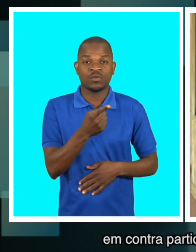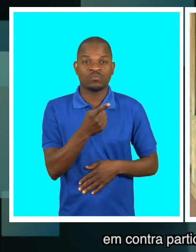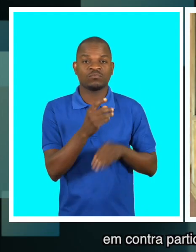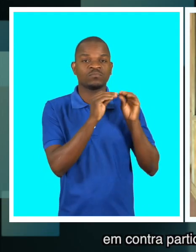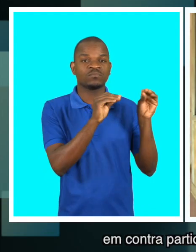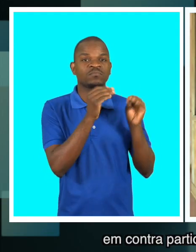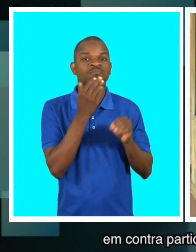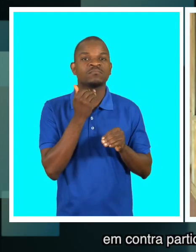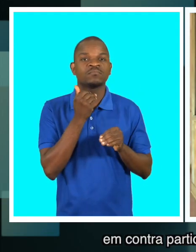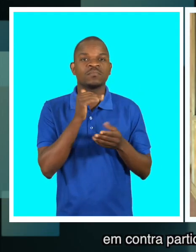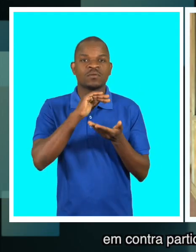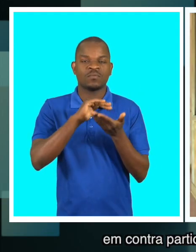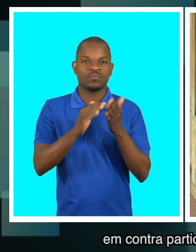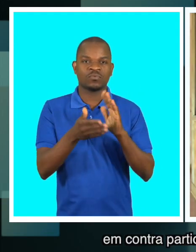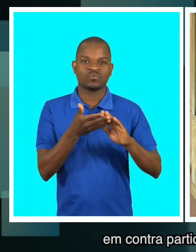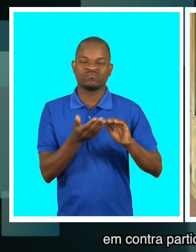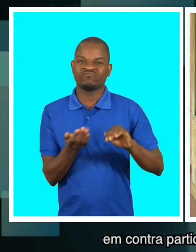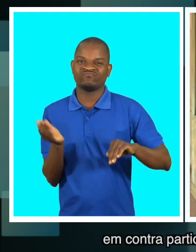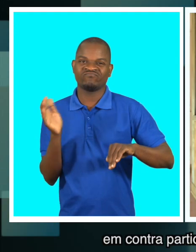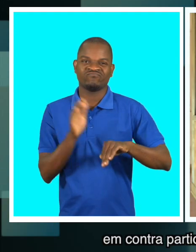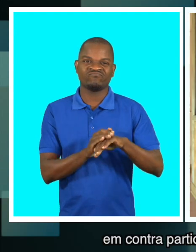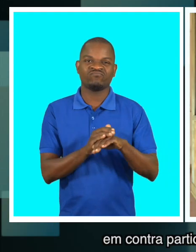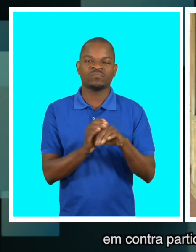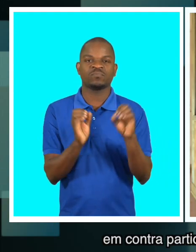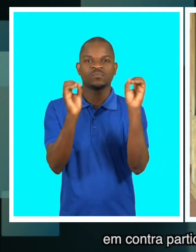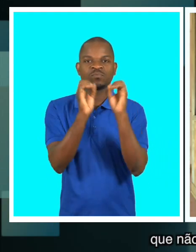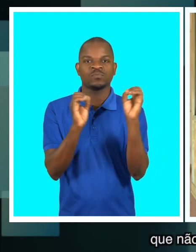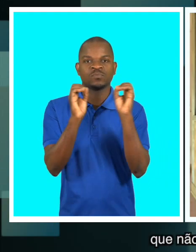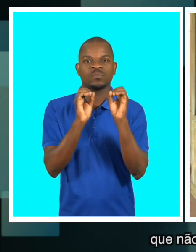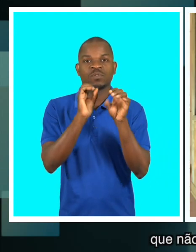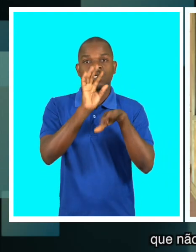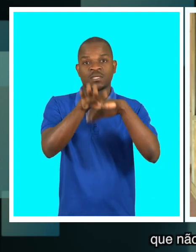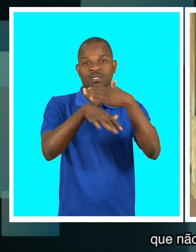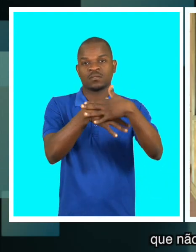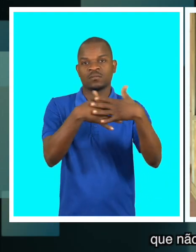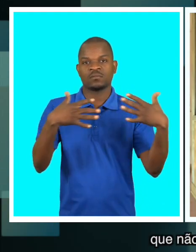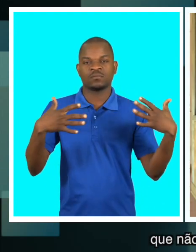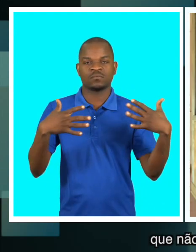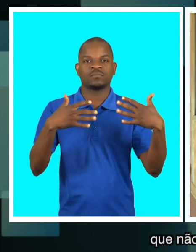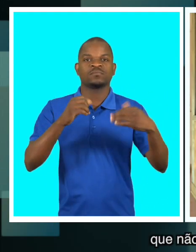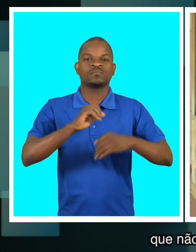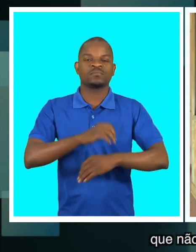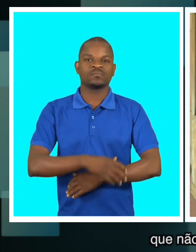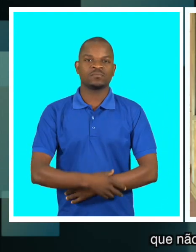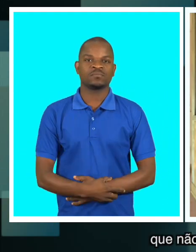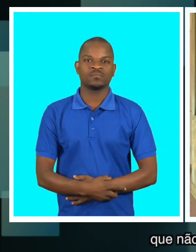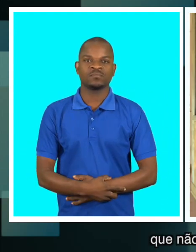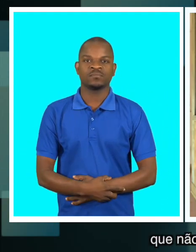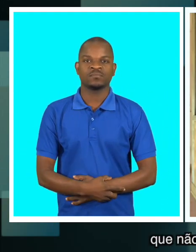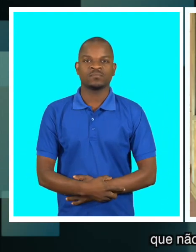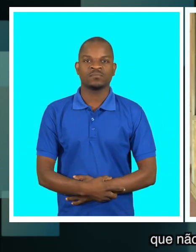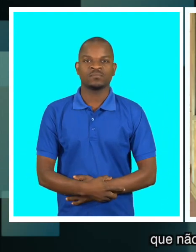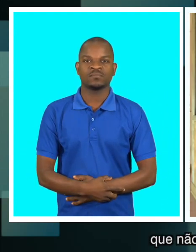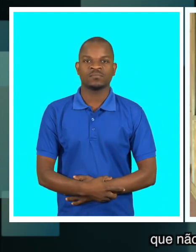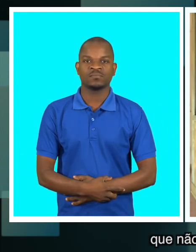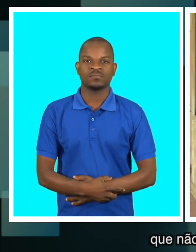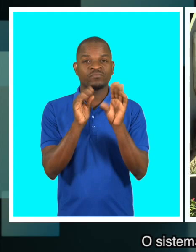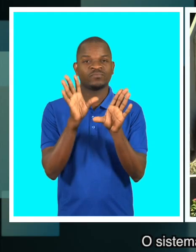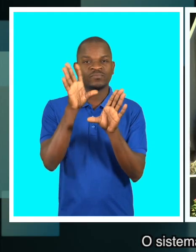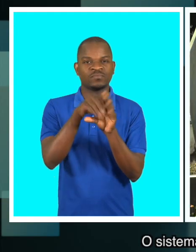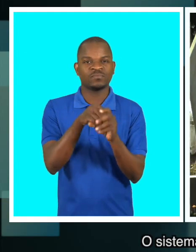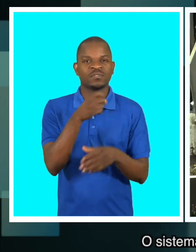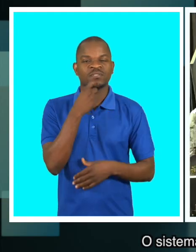eles são atendidos com professores que não conhecem ou que não dominam a língua